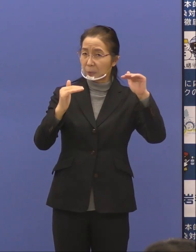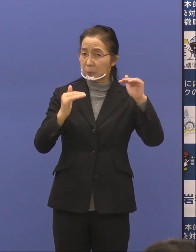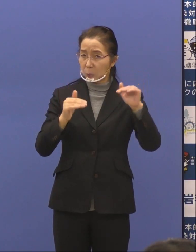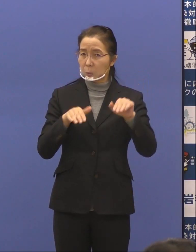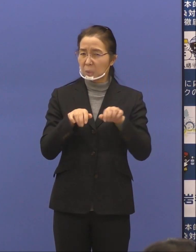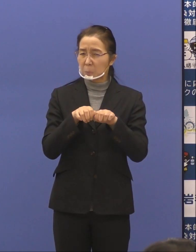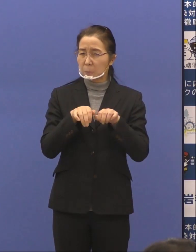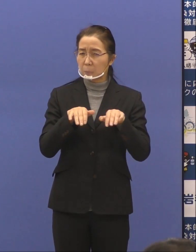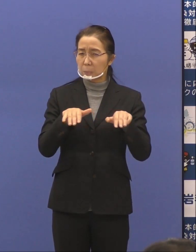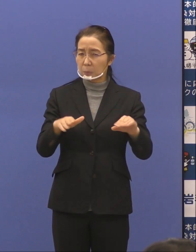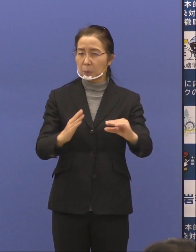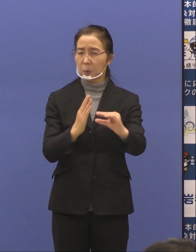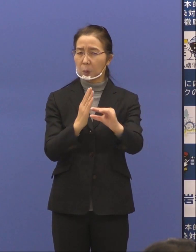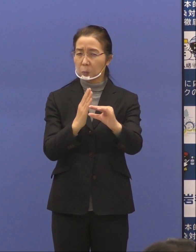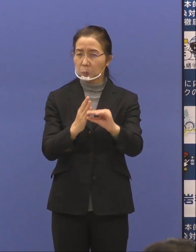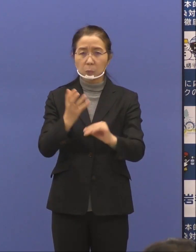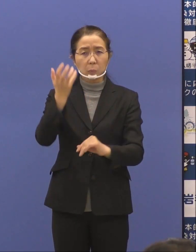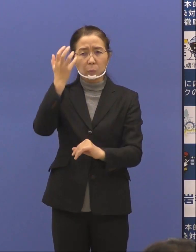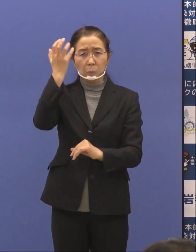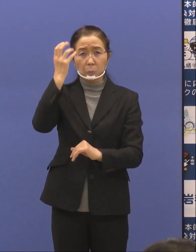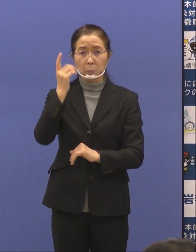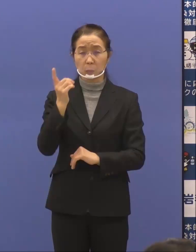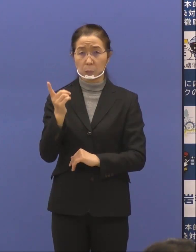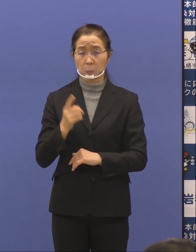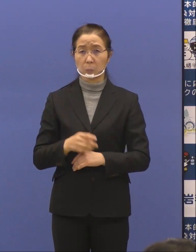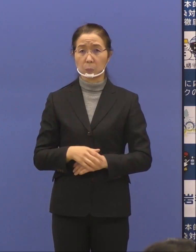感染の拡大であり、